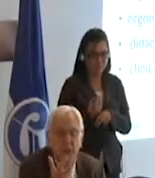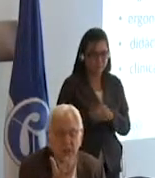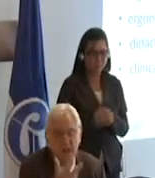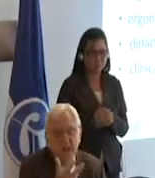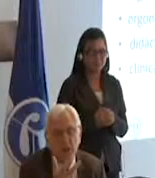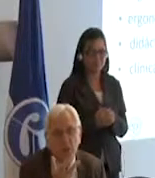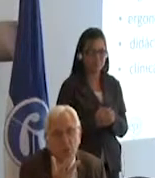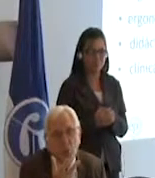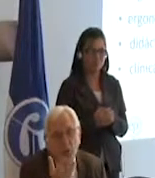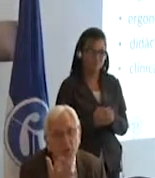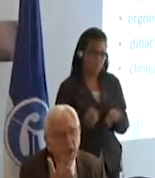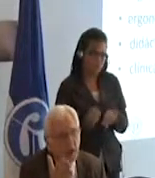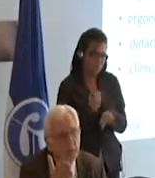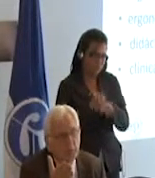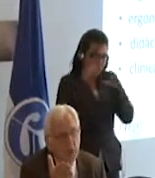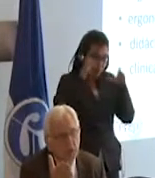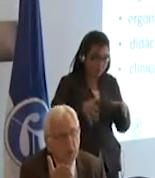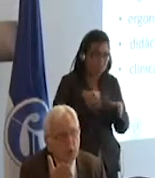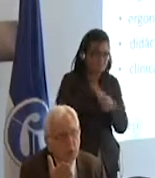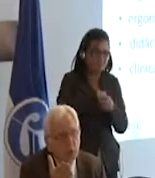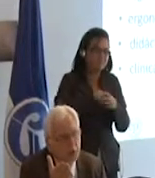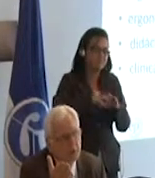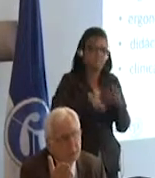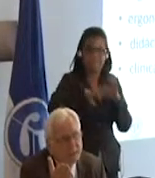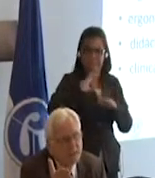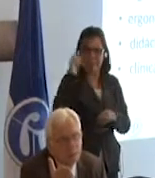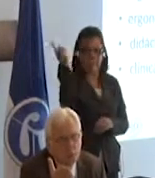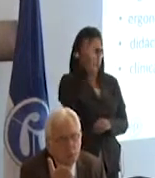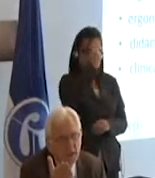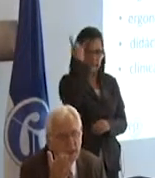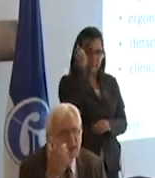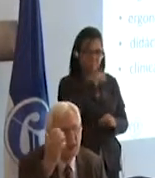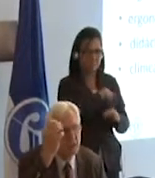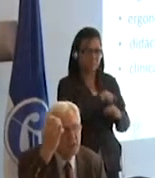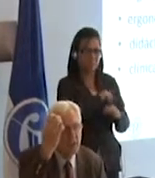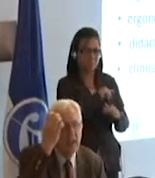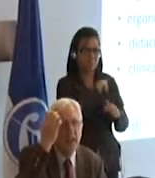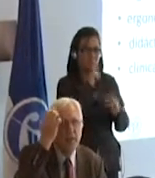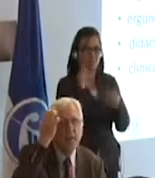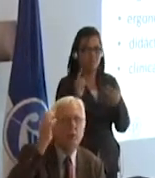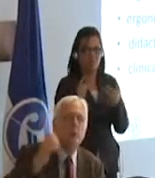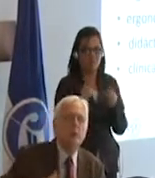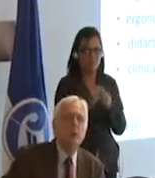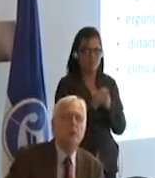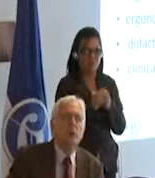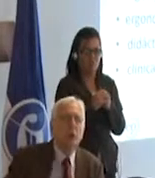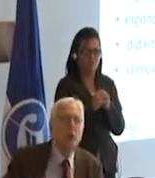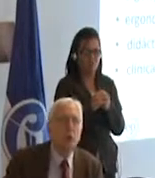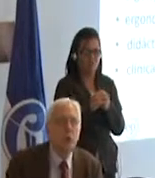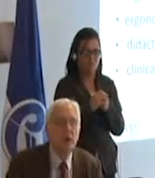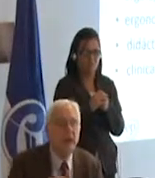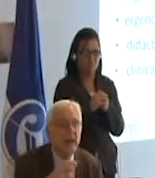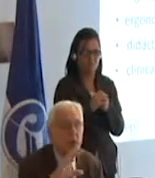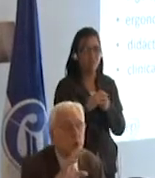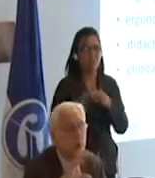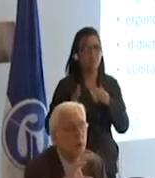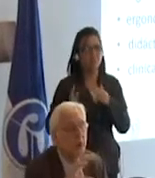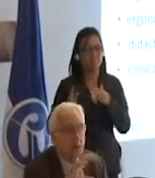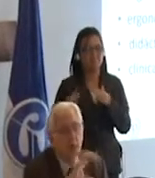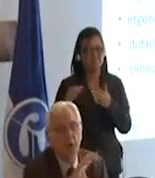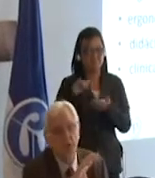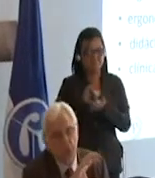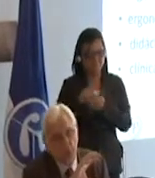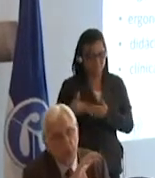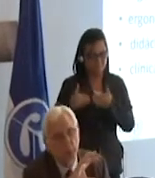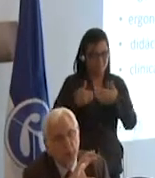la que realiza el docente en su clase. Y por lo general hay una tercera parte, es la reflexión sobre